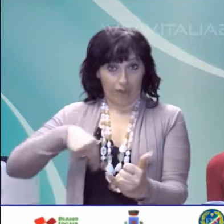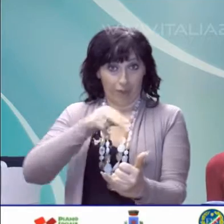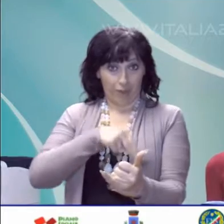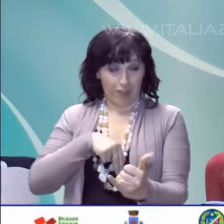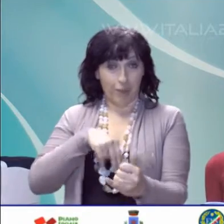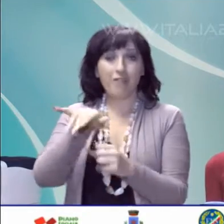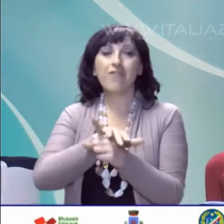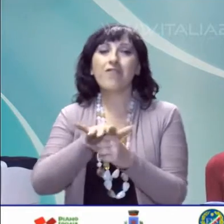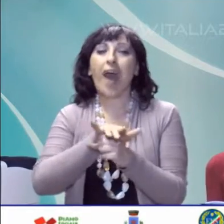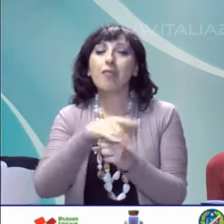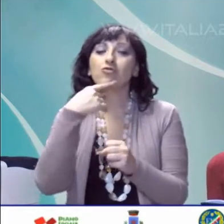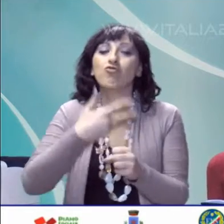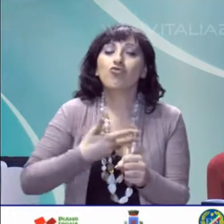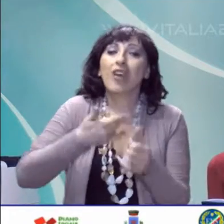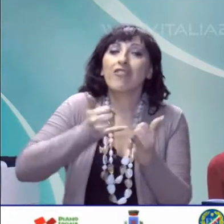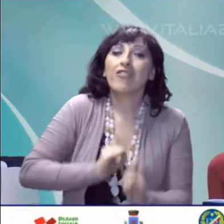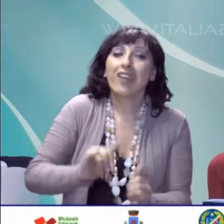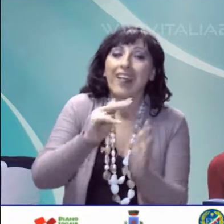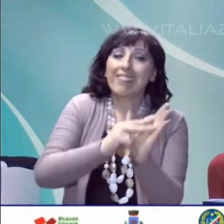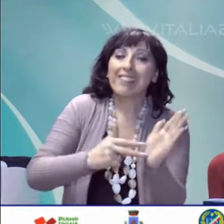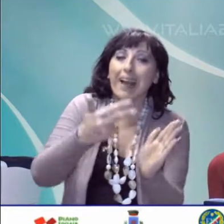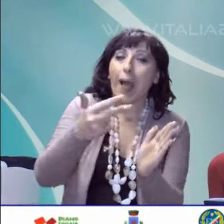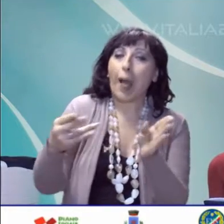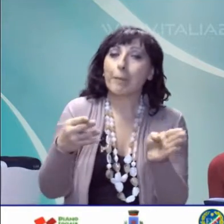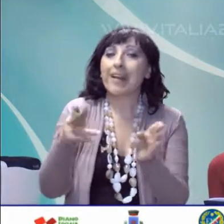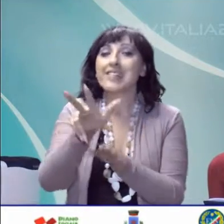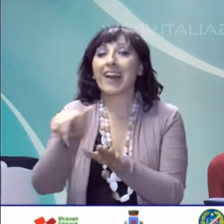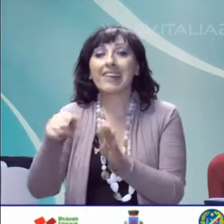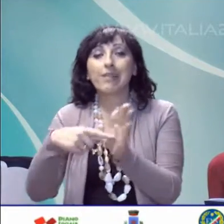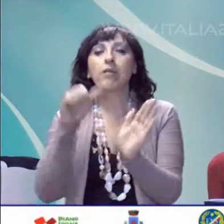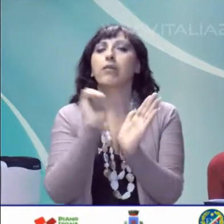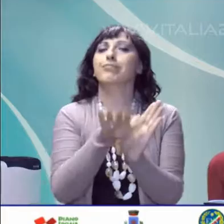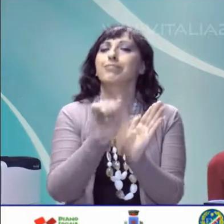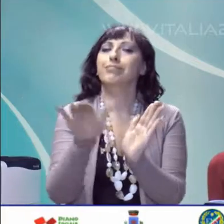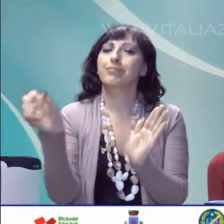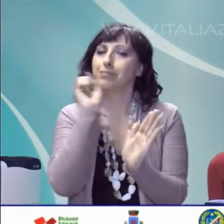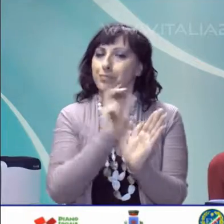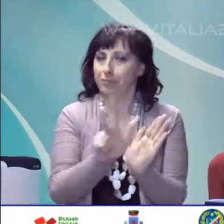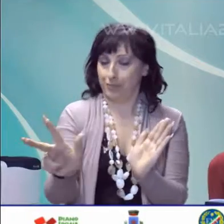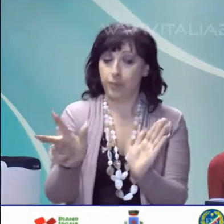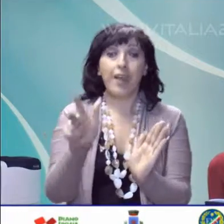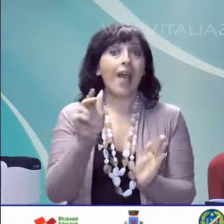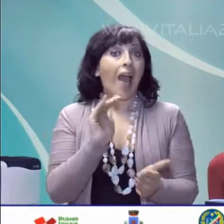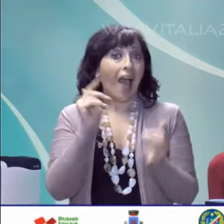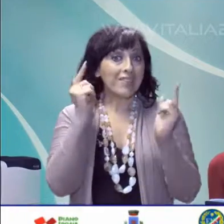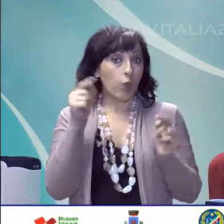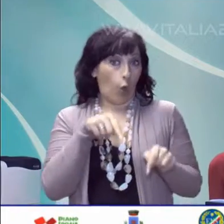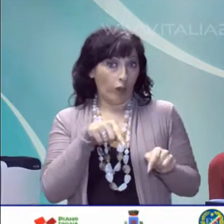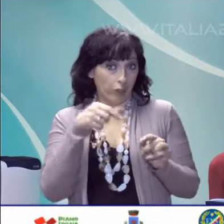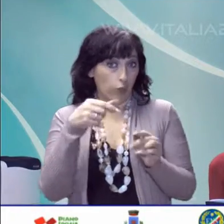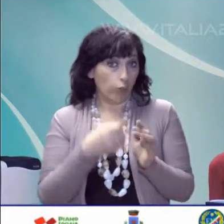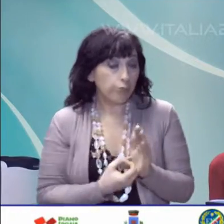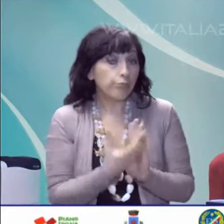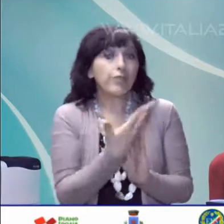con bambini di età compresa tra i 3 mesi e i 36 mesi. L'asilo nido, istituito grazie